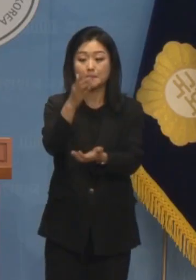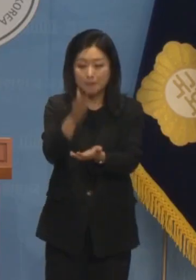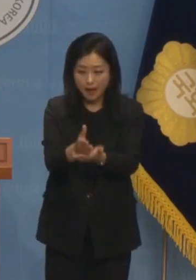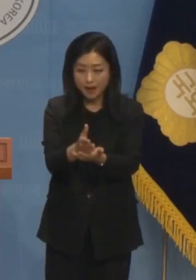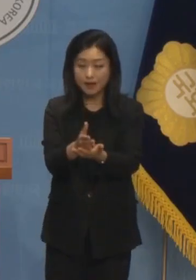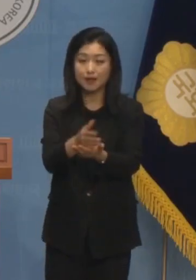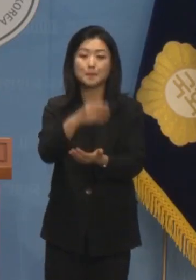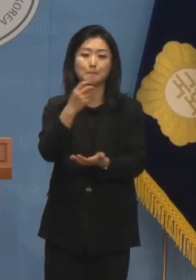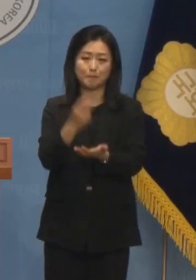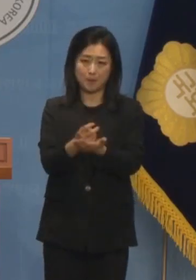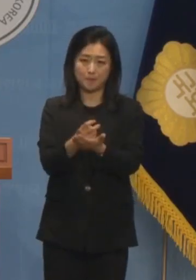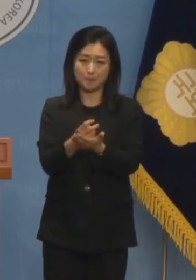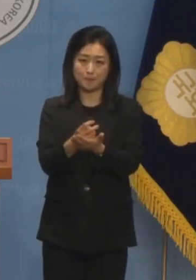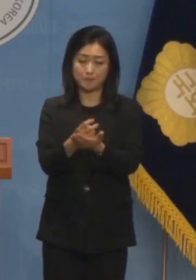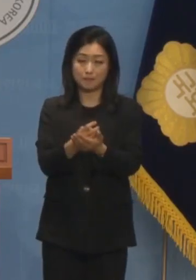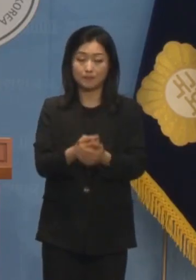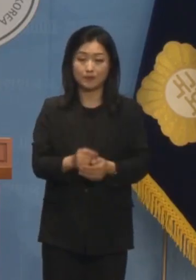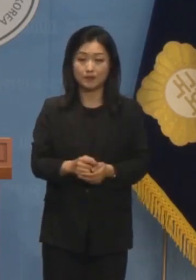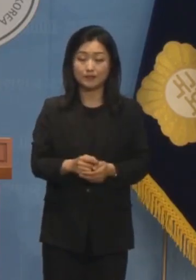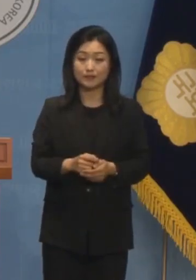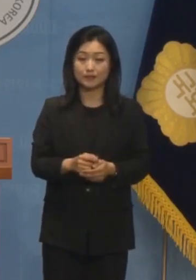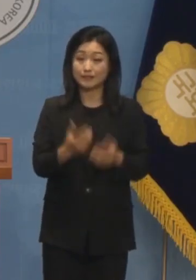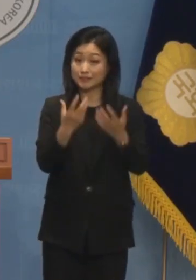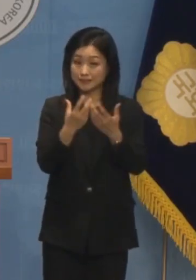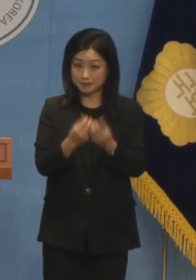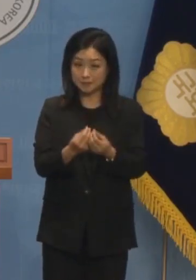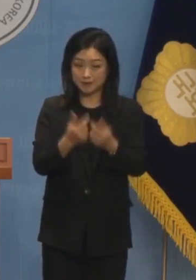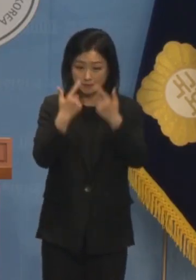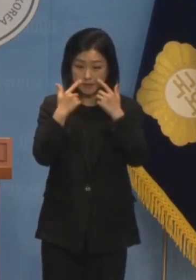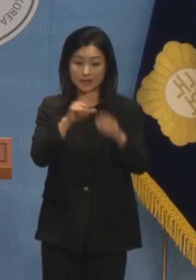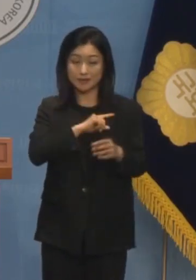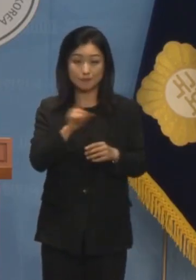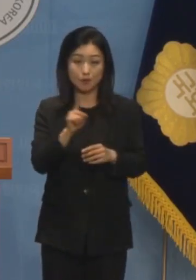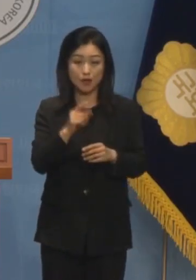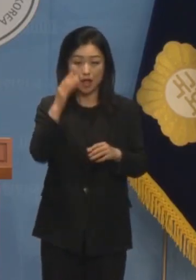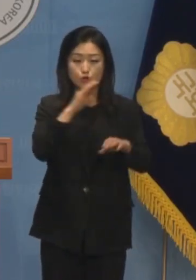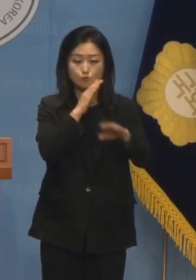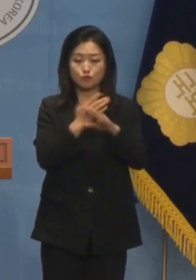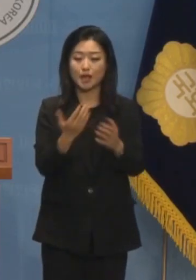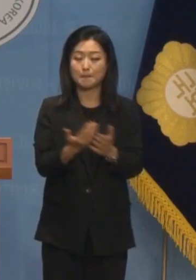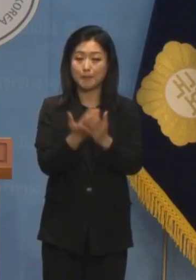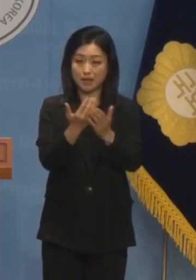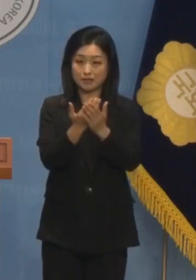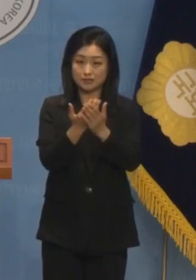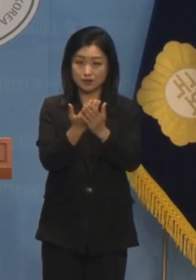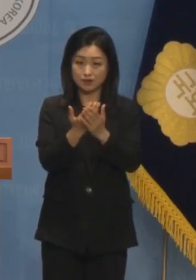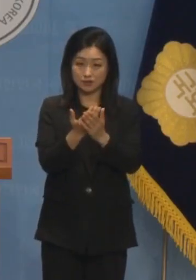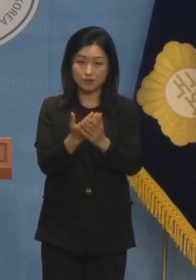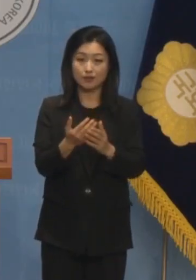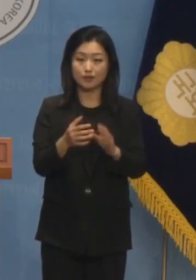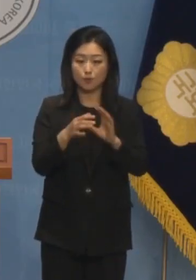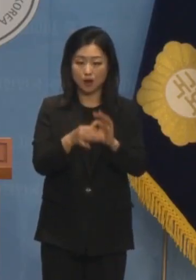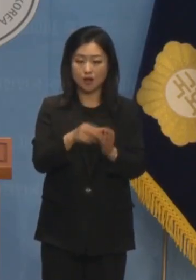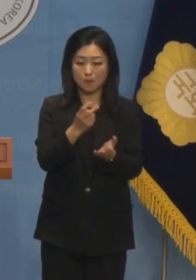담은 대북전단 살포 금지법, 즉 남북관계 발전에 관한 법률 일부 개정